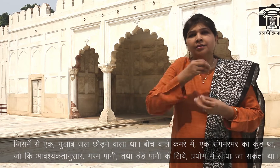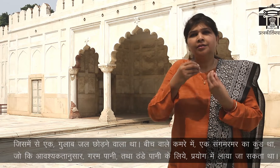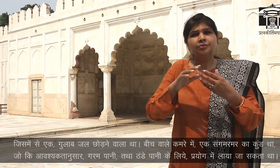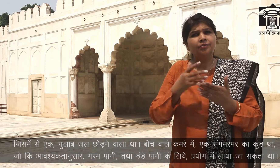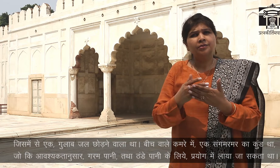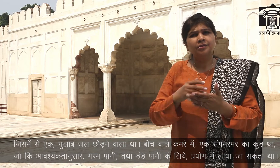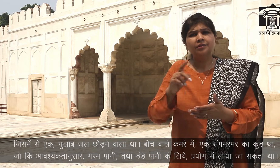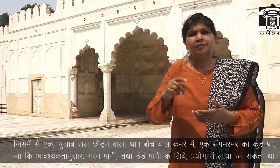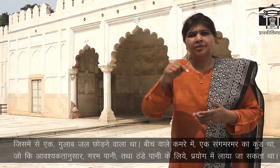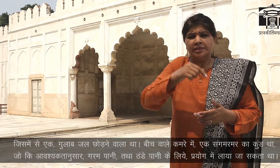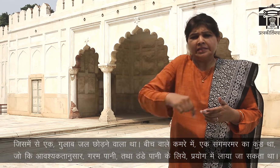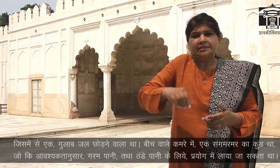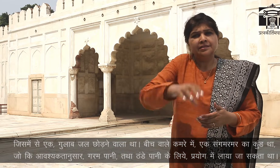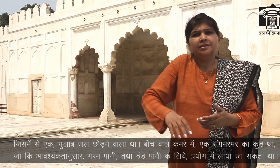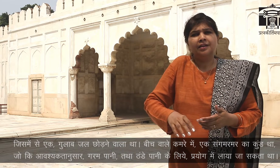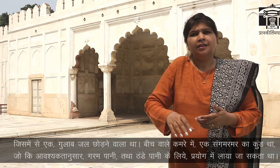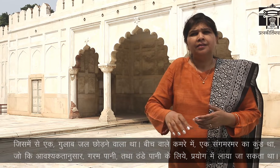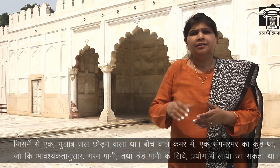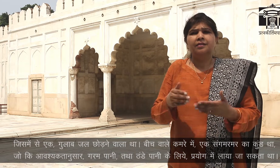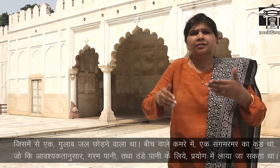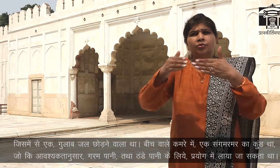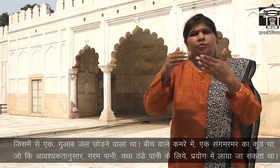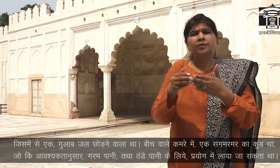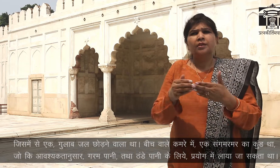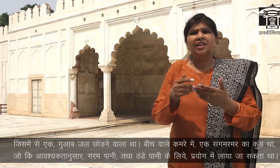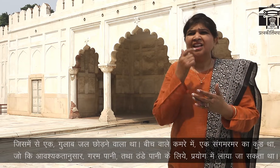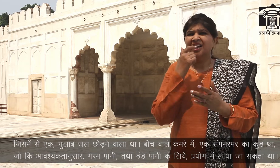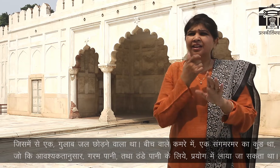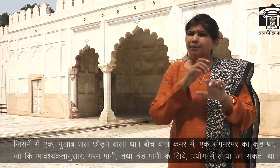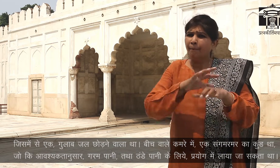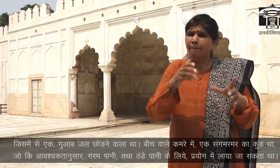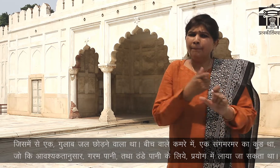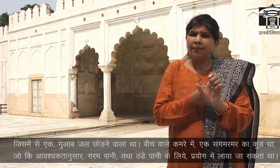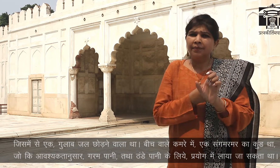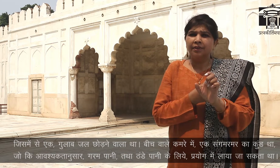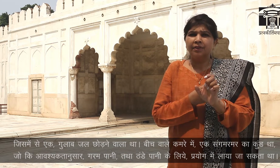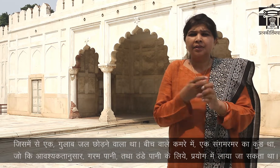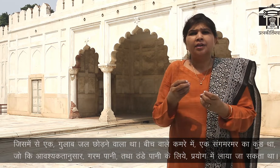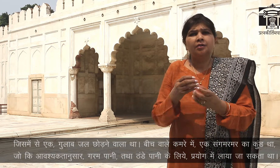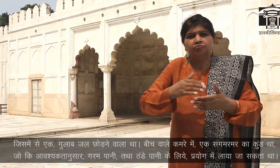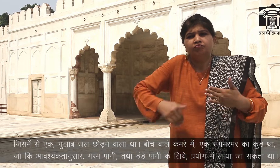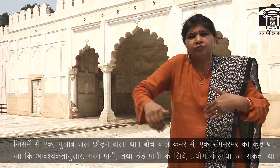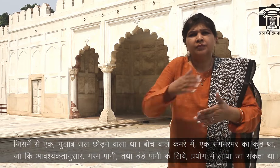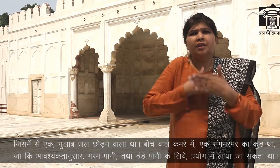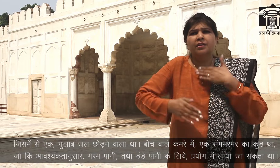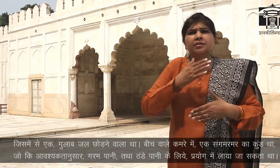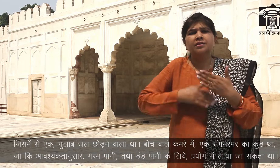बीच वाले कमरे में एक संगमरमर का कुंड था, जो कि आवश्यकता अनुसार गर्म